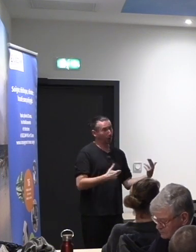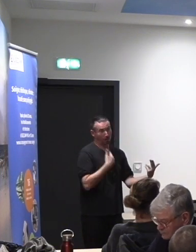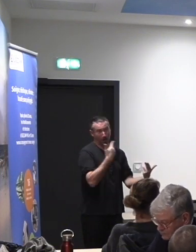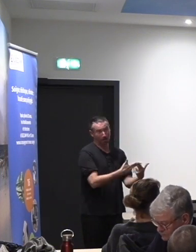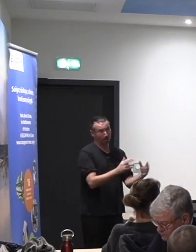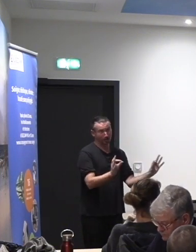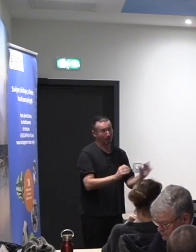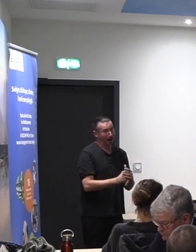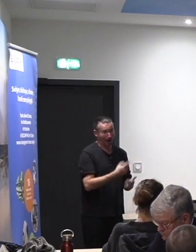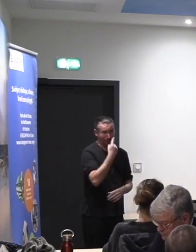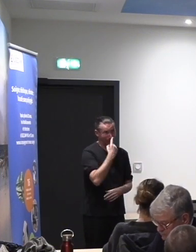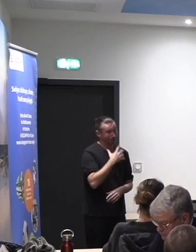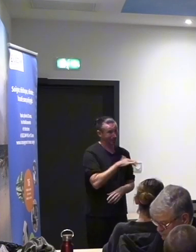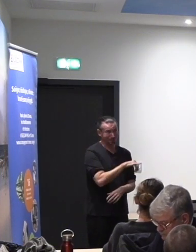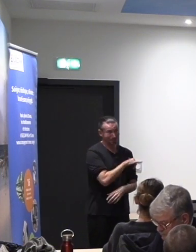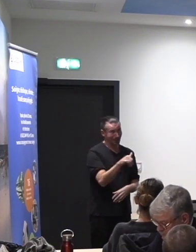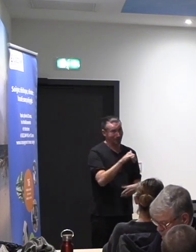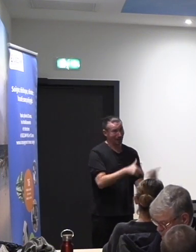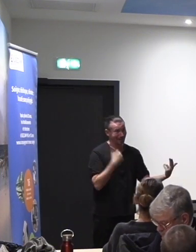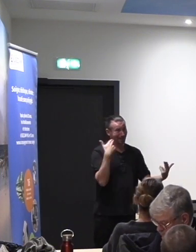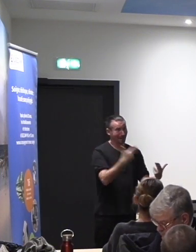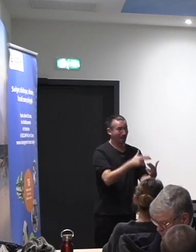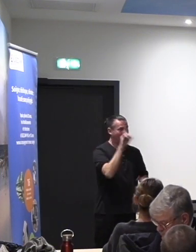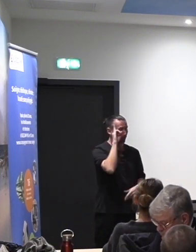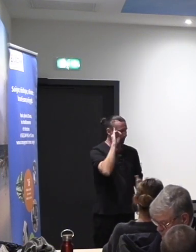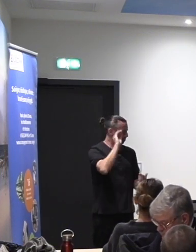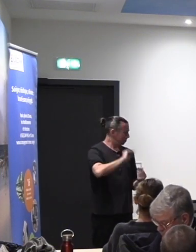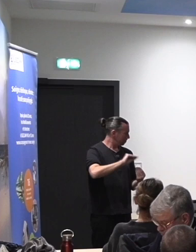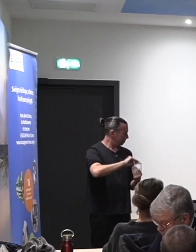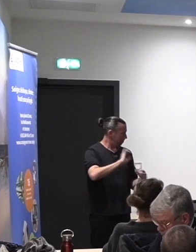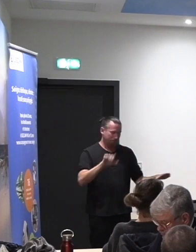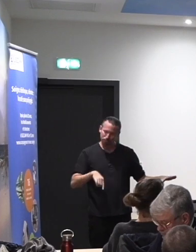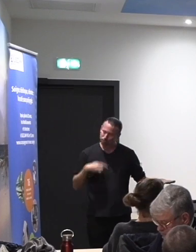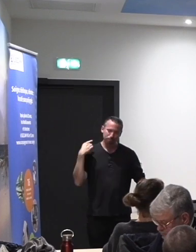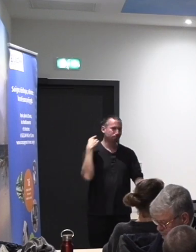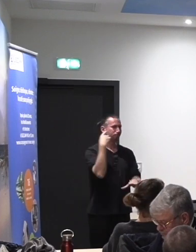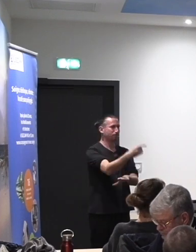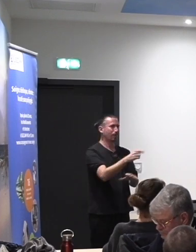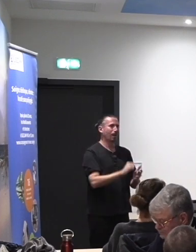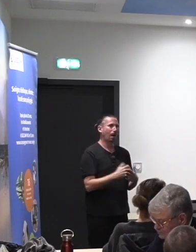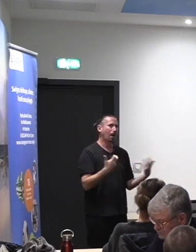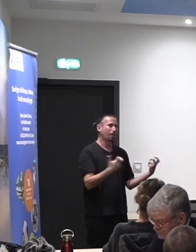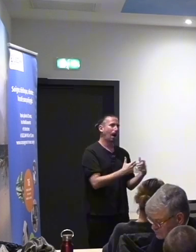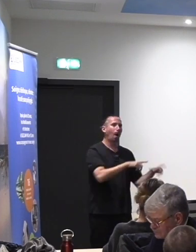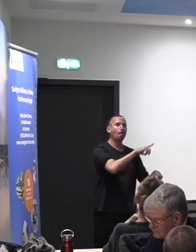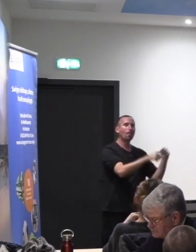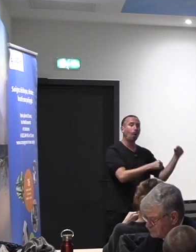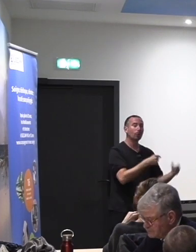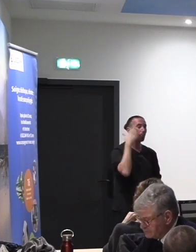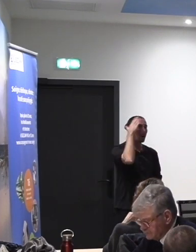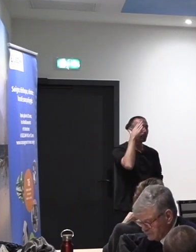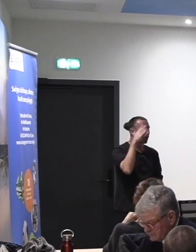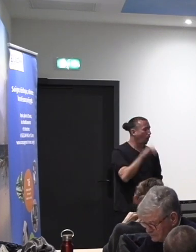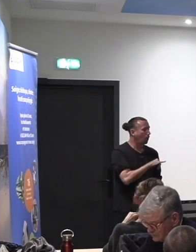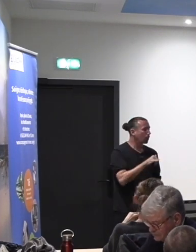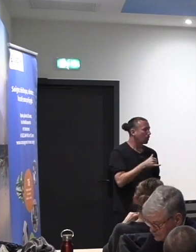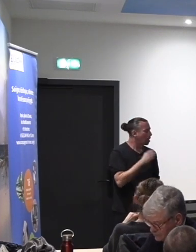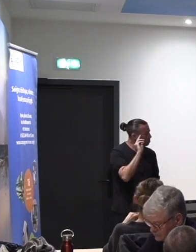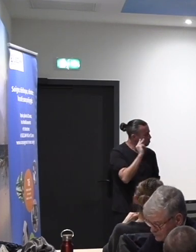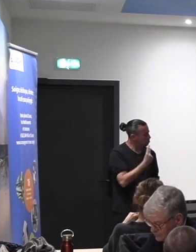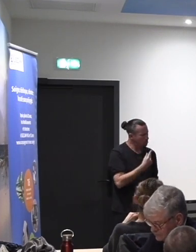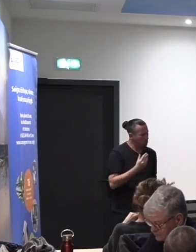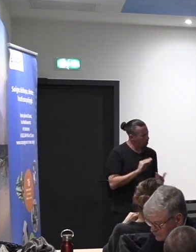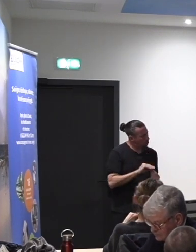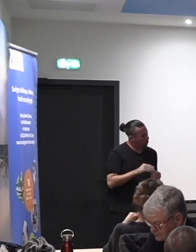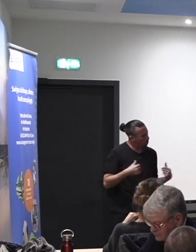Et vous l'aurez jamais, puisque c'est un questionnement sans fin, que ne se posent ni les plantes ni les animaux. Aucun poisson rouge se dit, est-ce que je